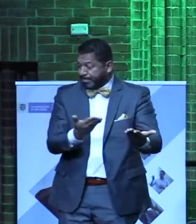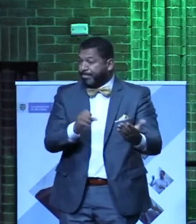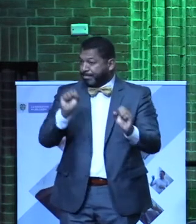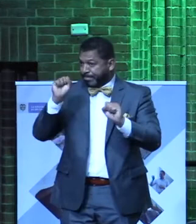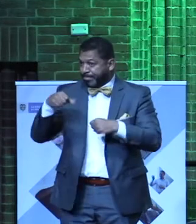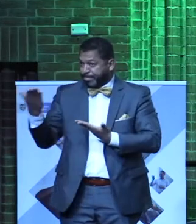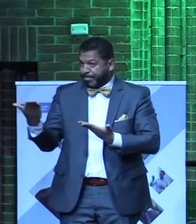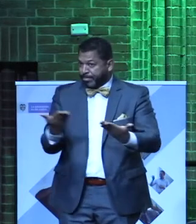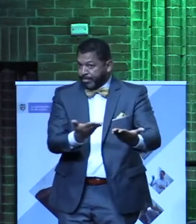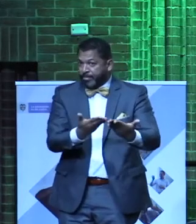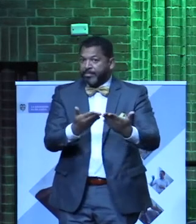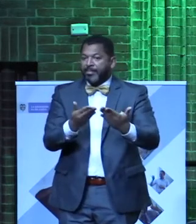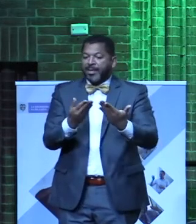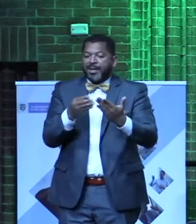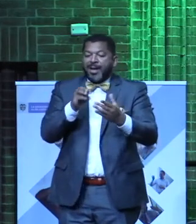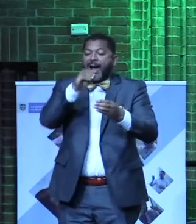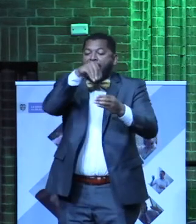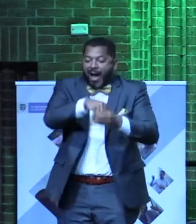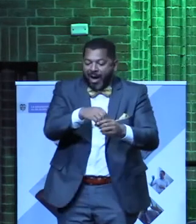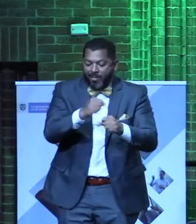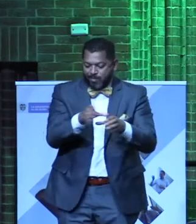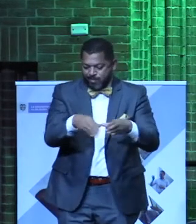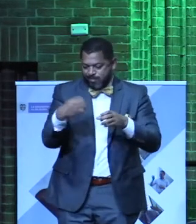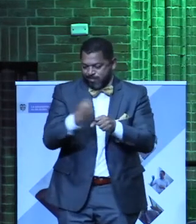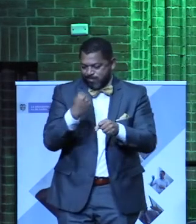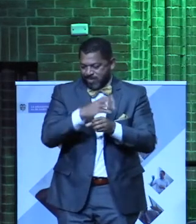personas estén con nosotros y hagan parte de nuestro equipo.